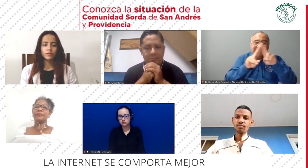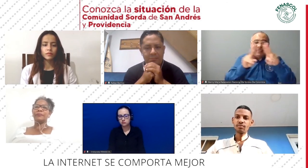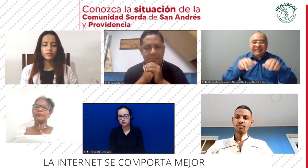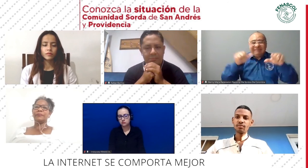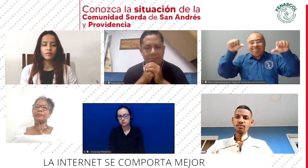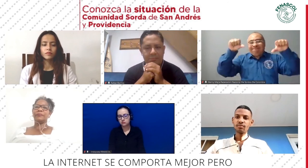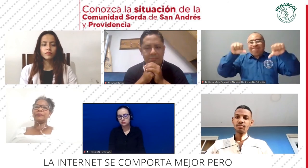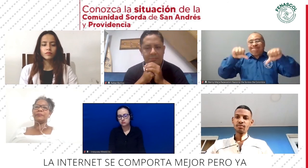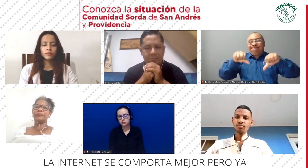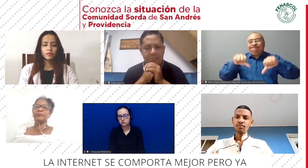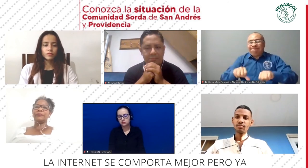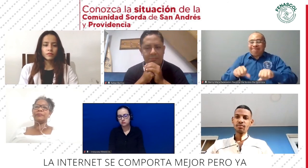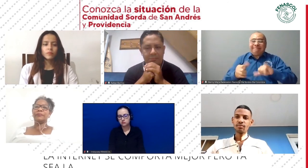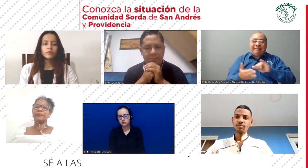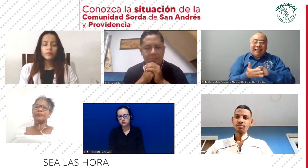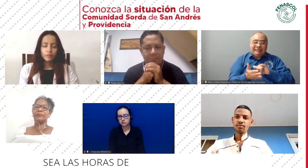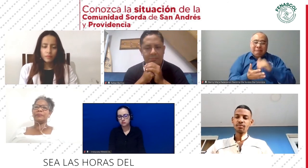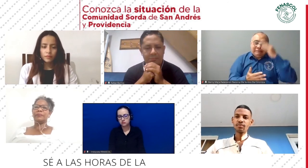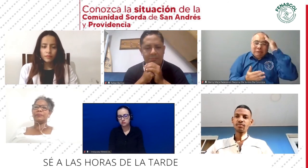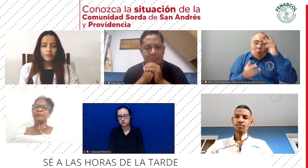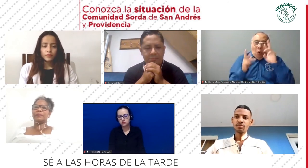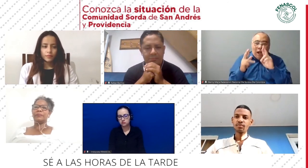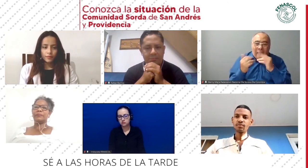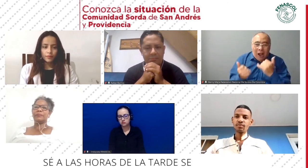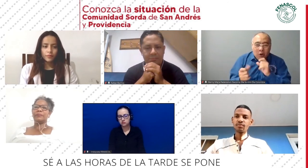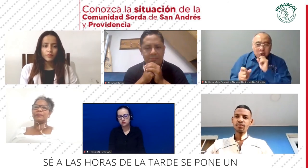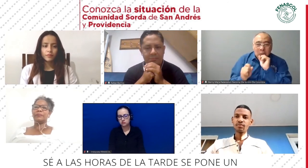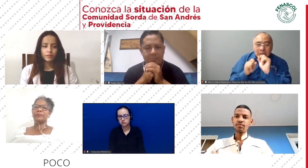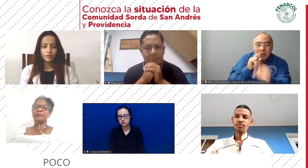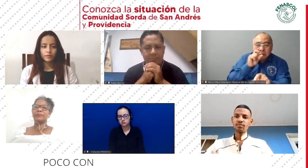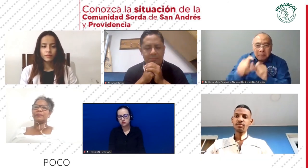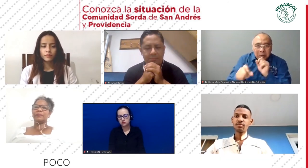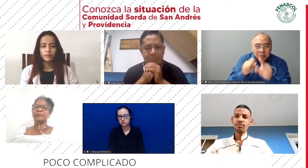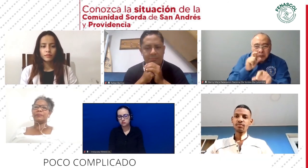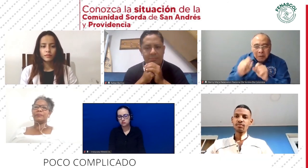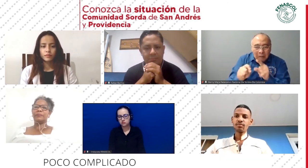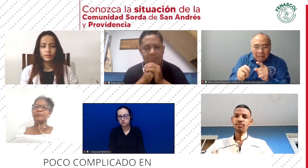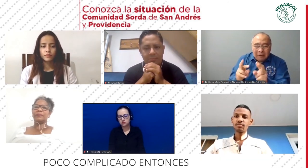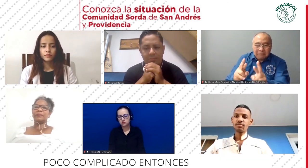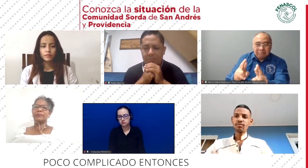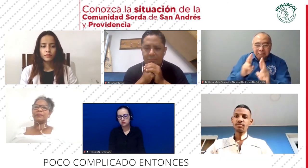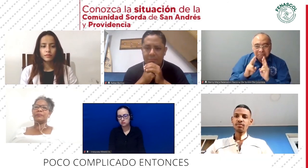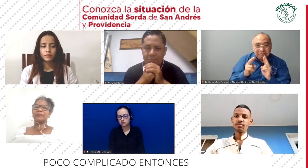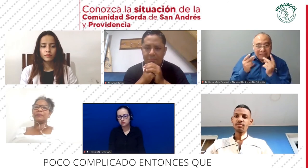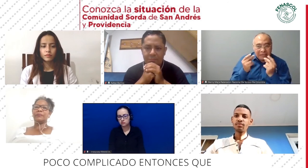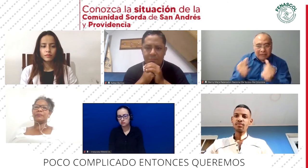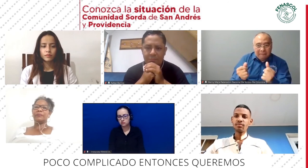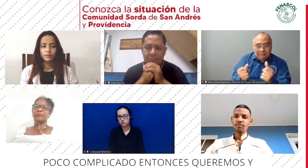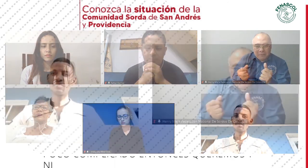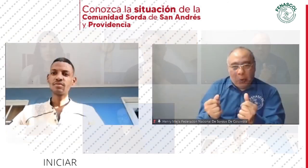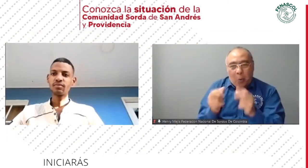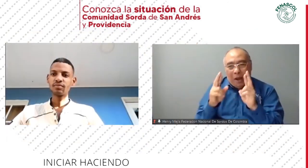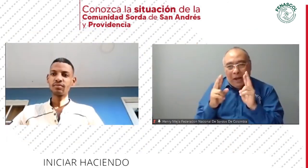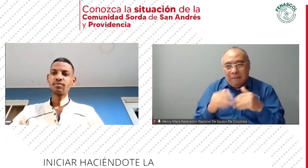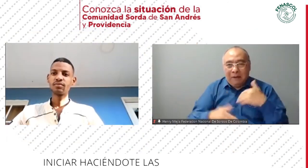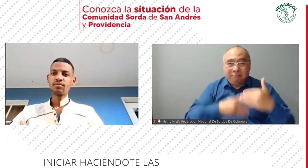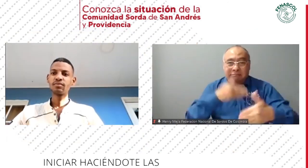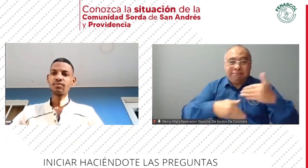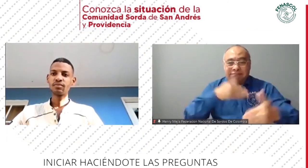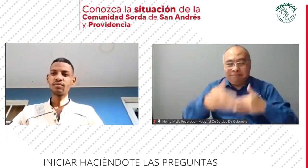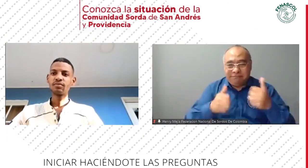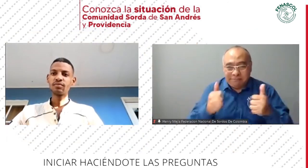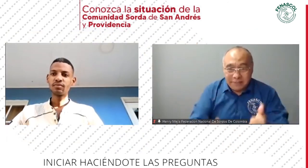pero ya hacia las horas de la tarde se pone un poco complicado entonces queremos iniciar haciéndote las